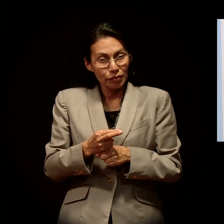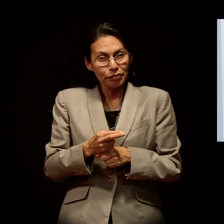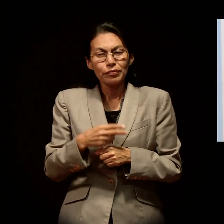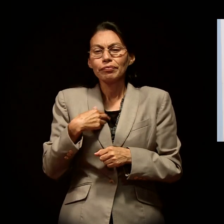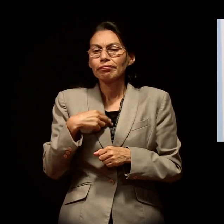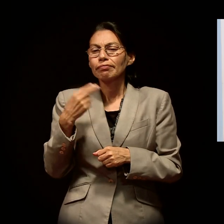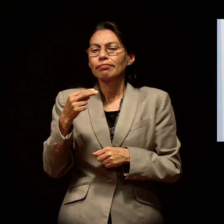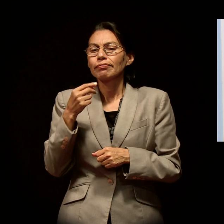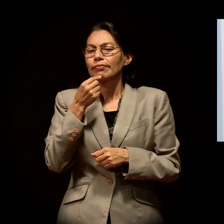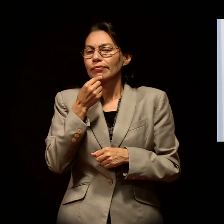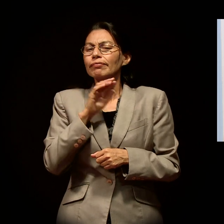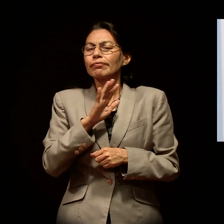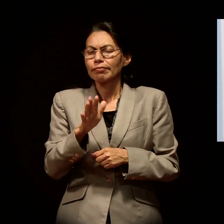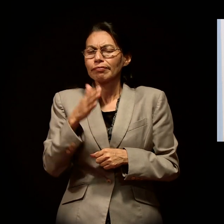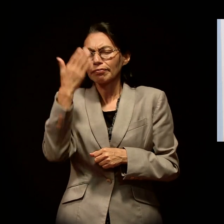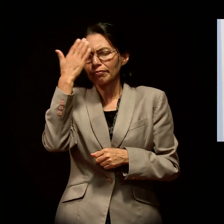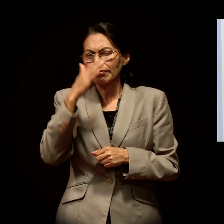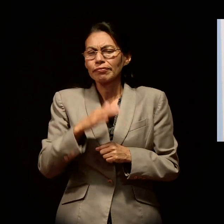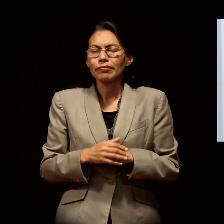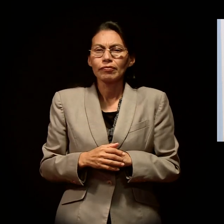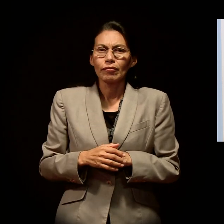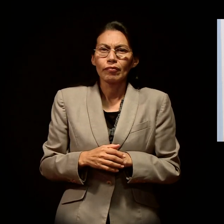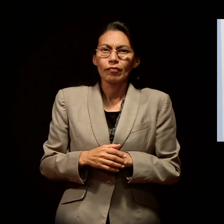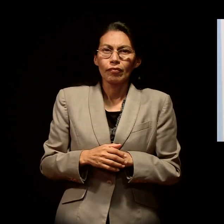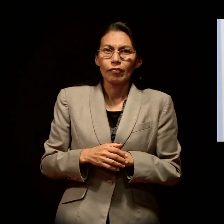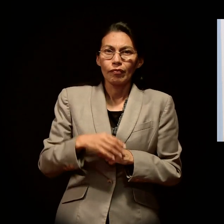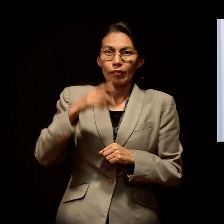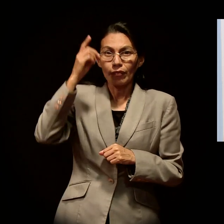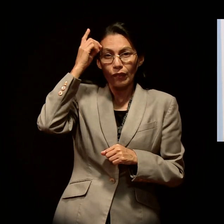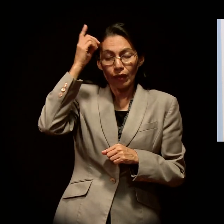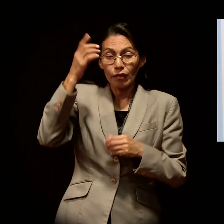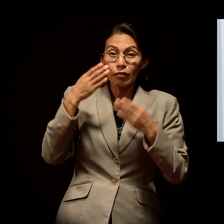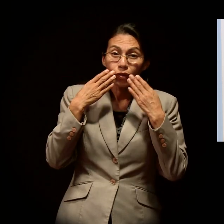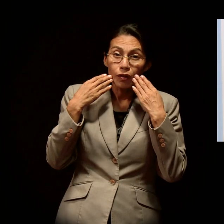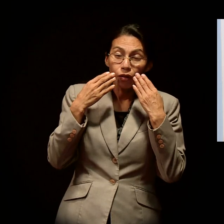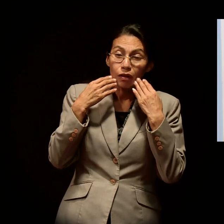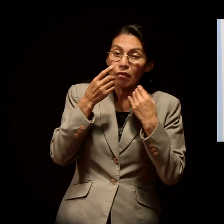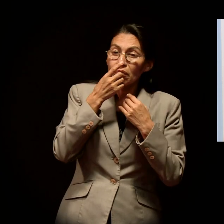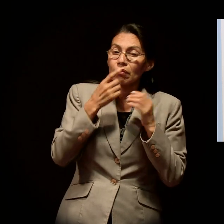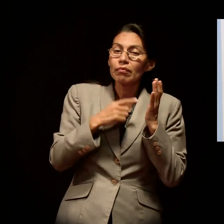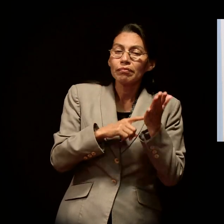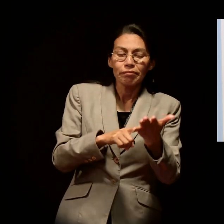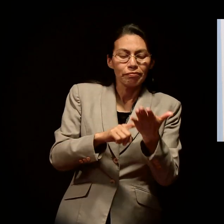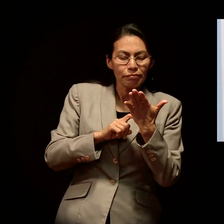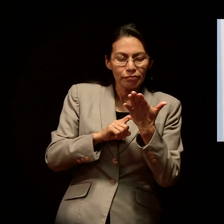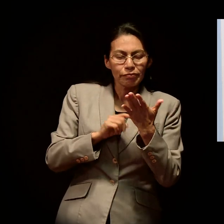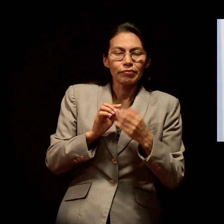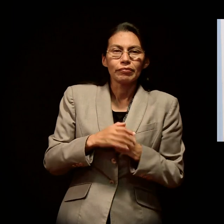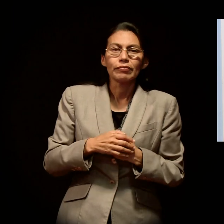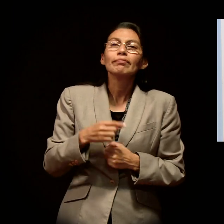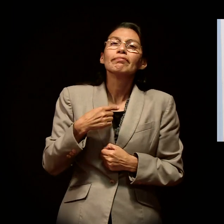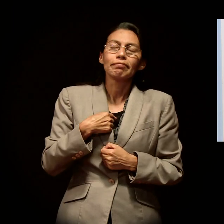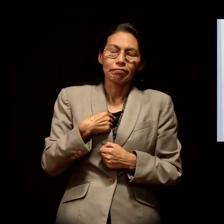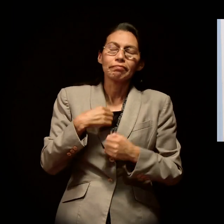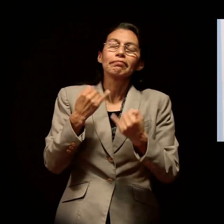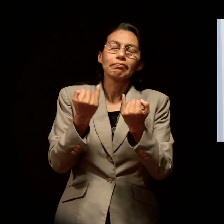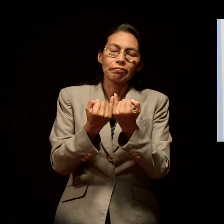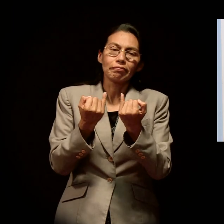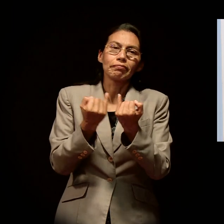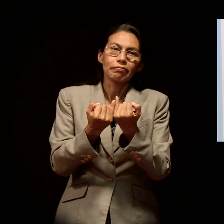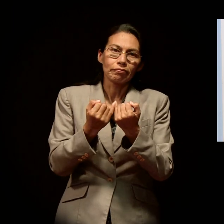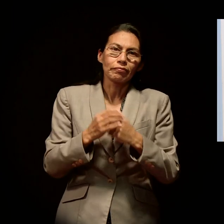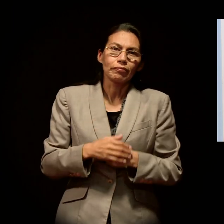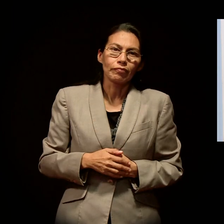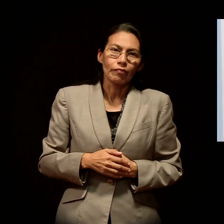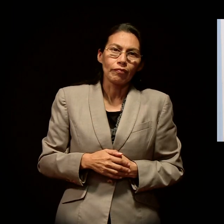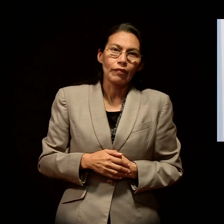le digo a la directora Entonces ya tengo el nombre del niño Dios en su misericordia tuvo bien revelármelo y